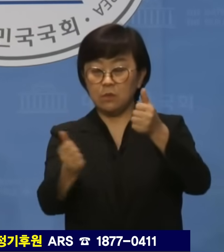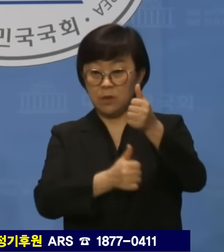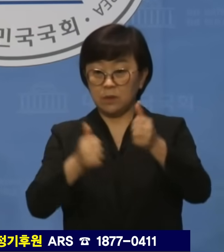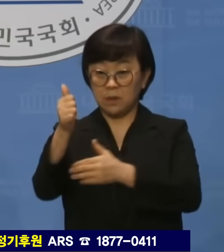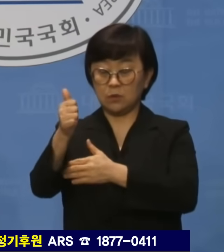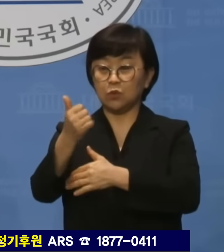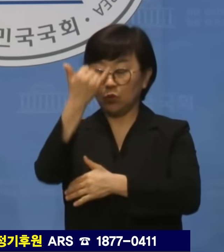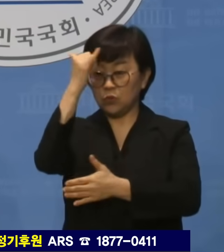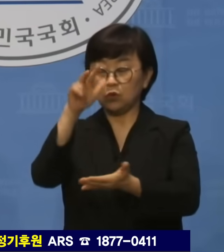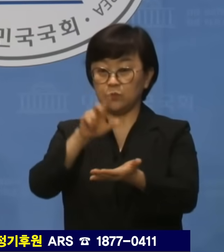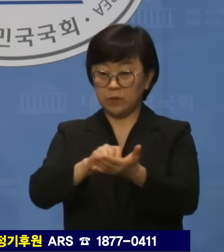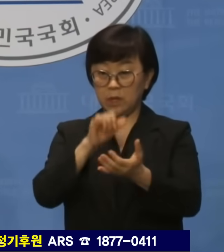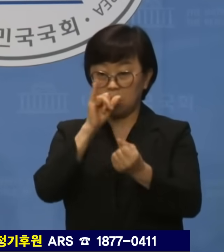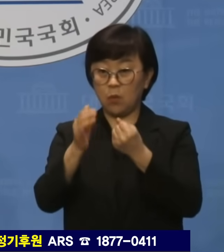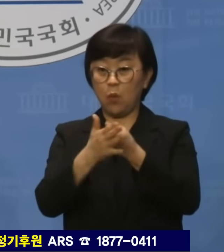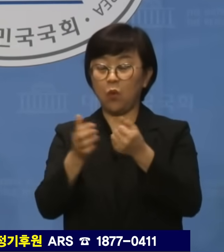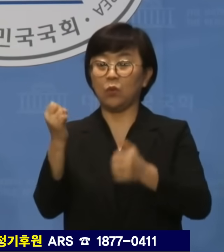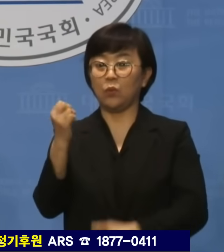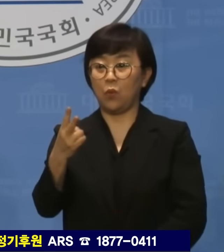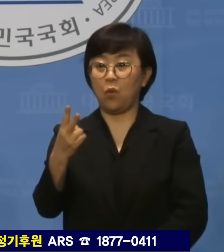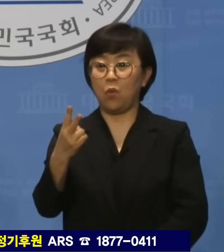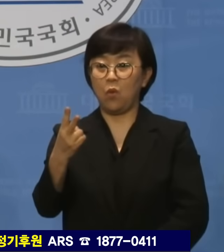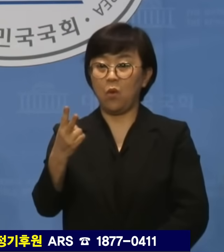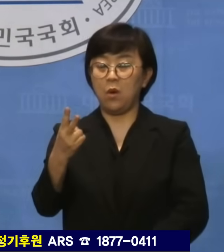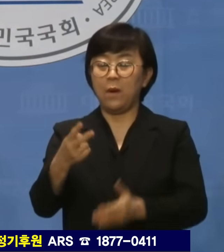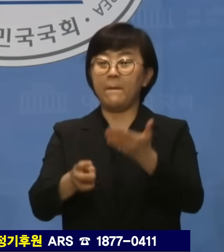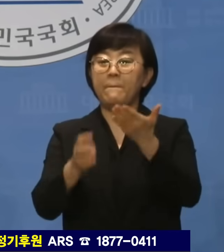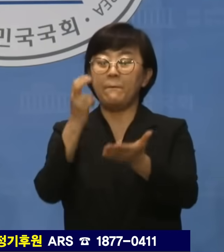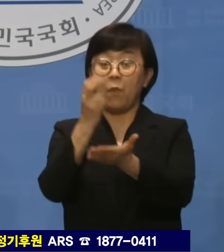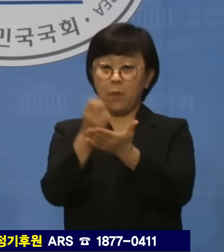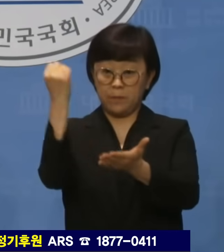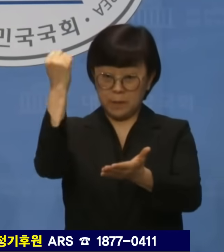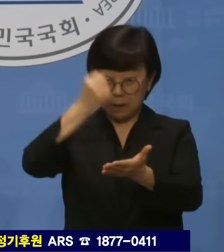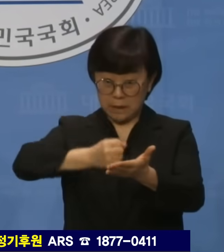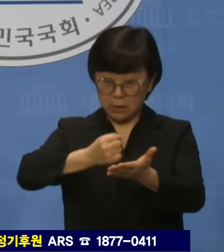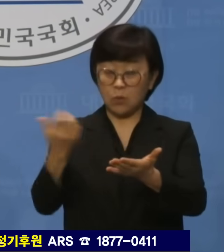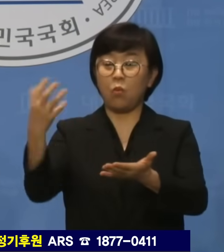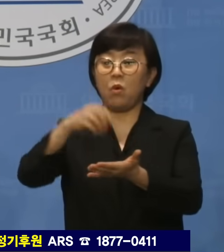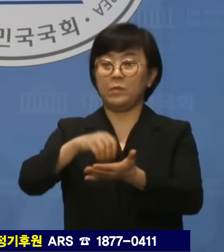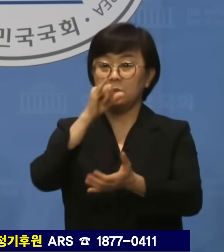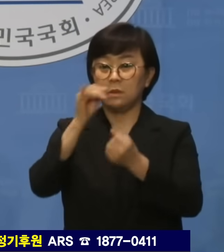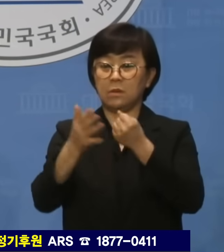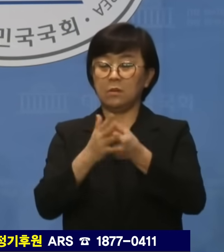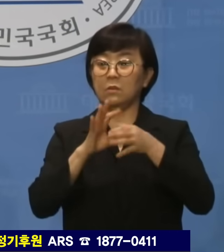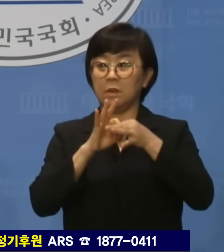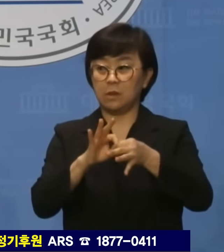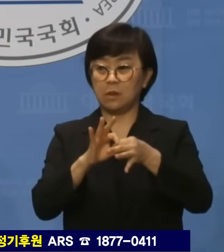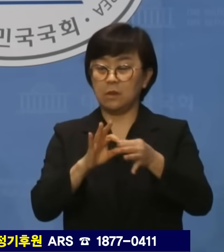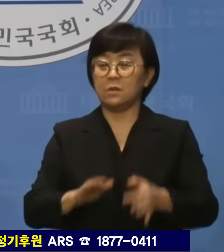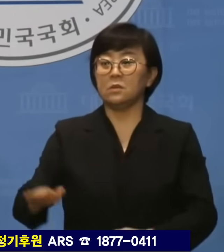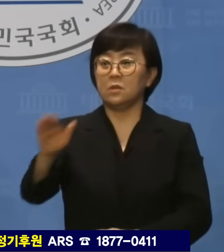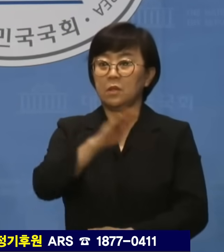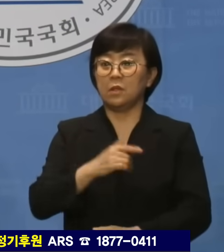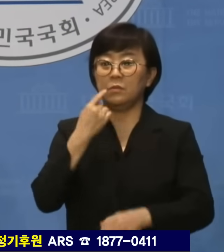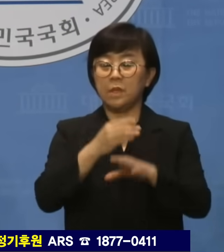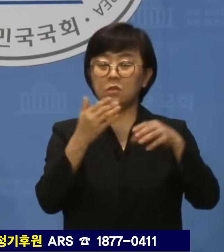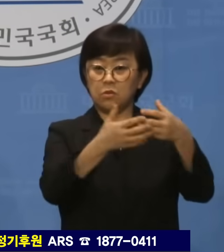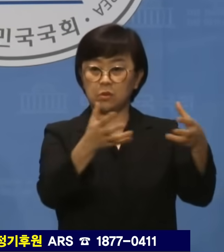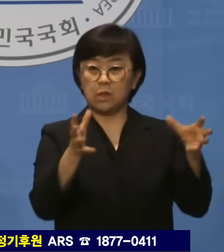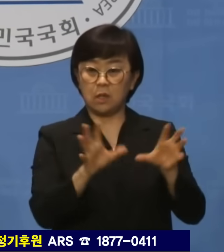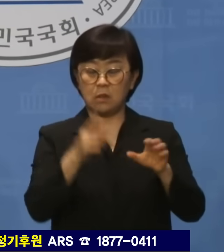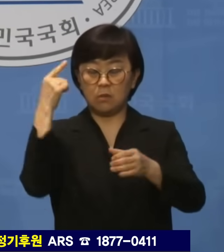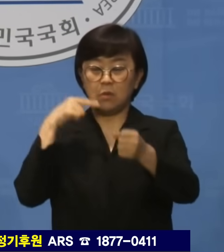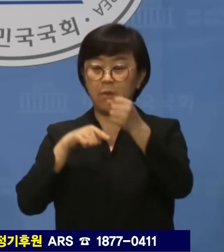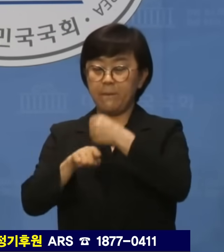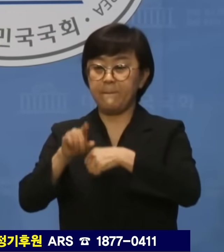없고 위법적인 부분까지도 해당이 된다는 점을 다시 한번 말씀을 드리고 관련해서는 저희 민주당